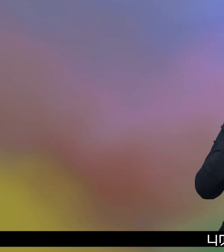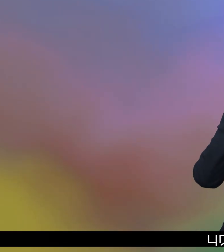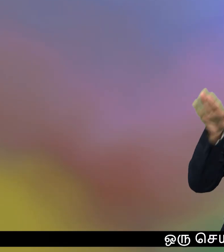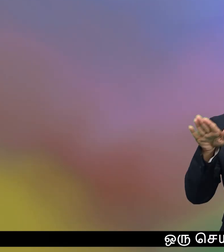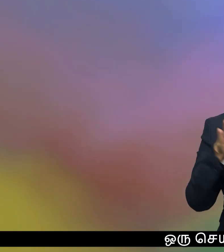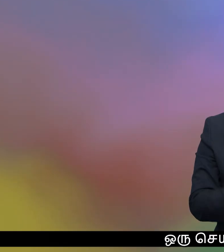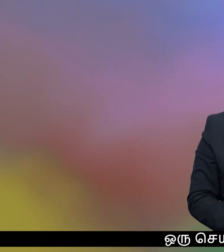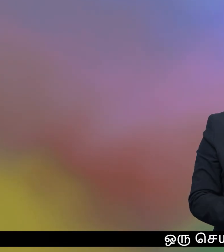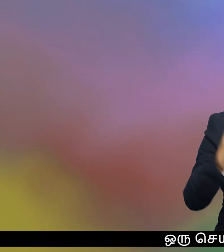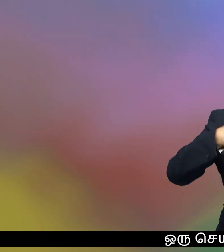ஒரு செயலை செய்வோம்.